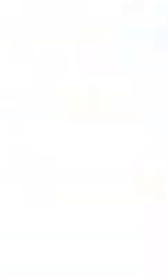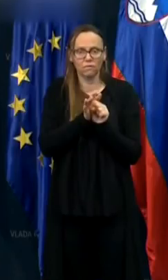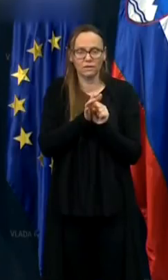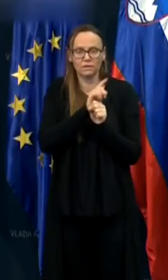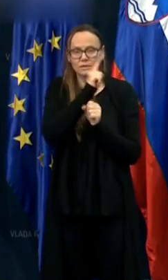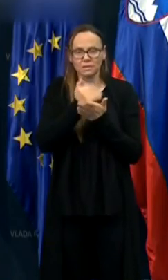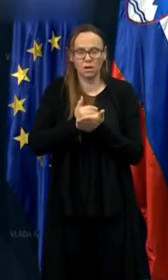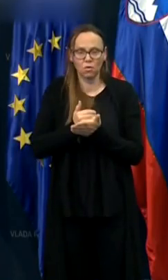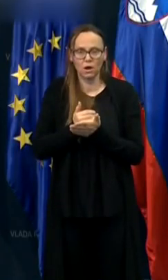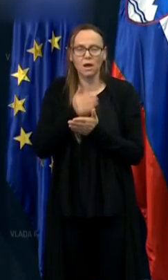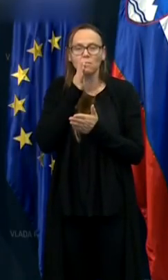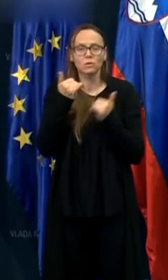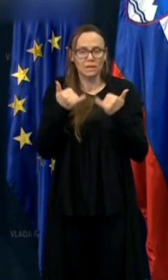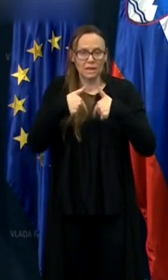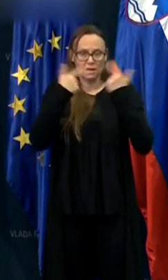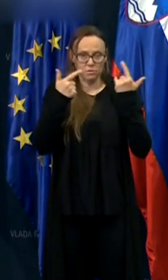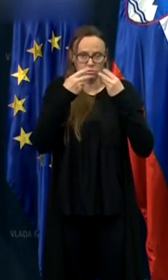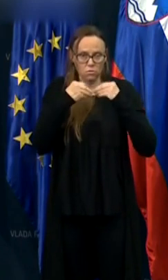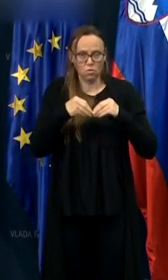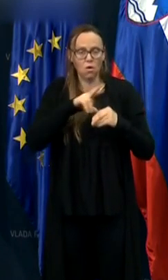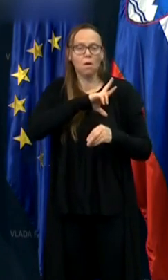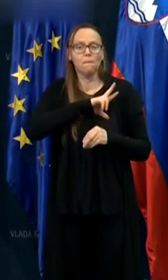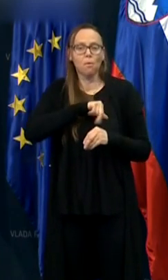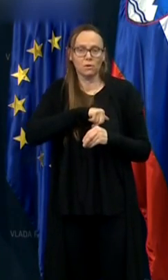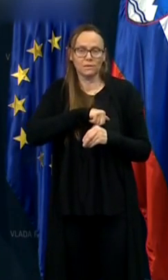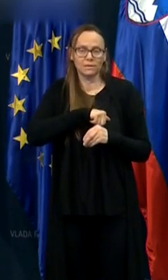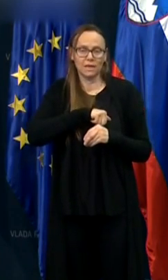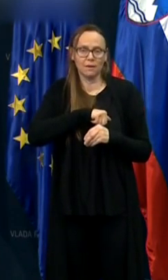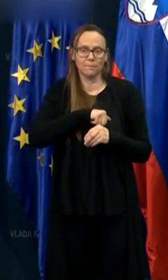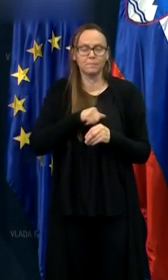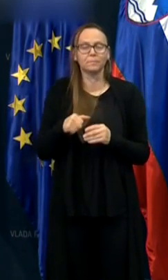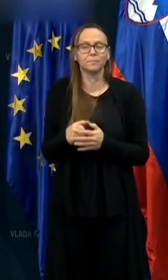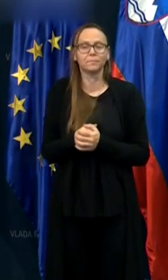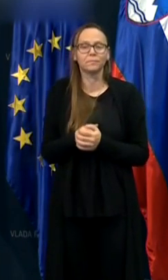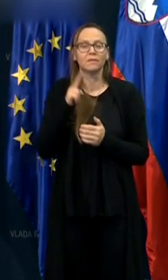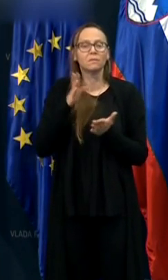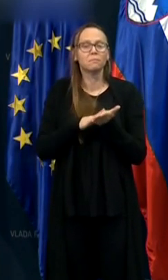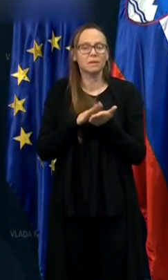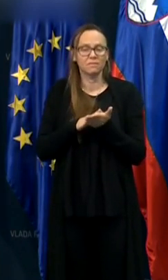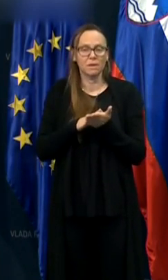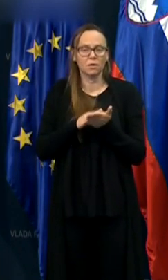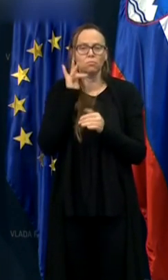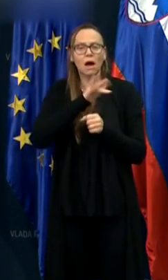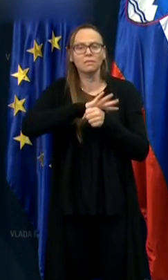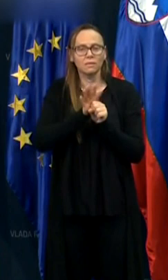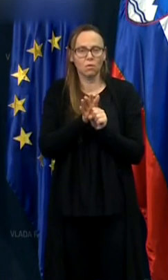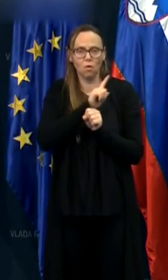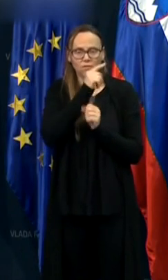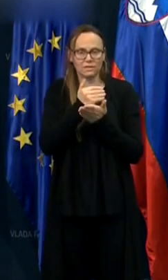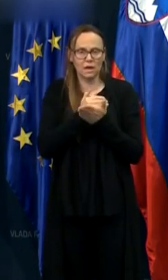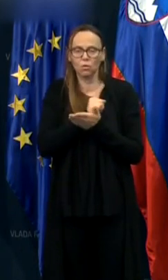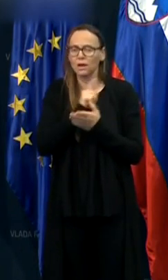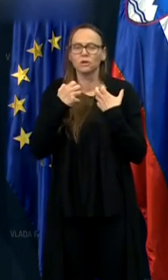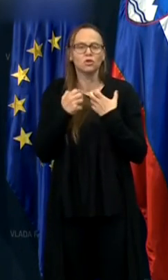trgovino. Ne bom tukaj jasen. Policija si v primeru anti-covid zakona ne